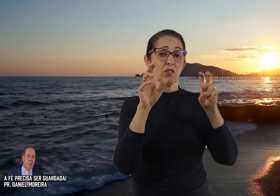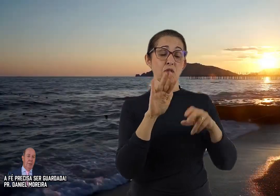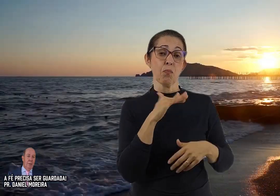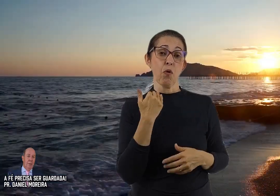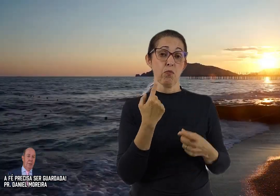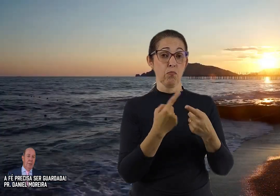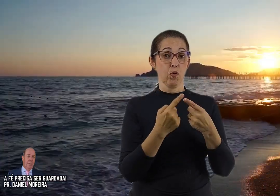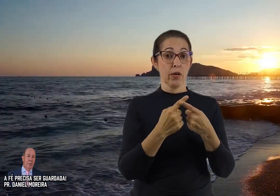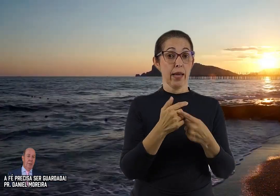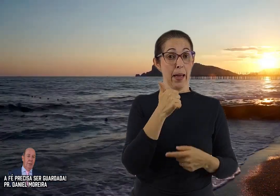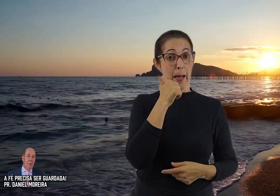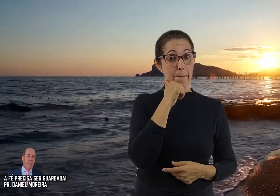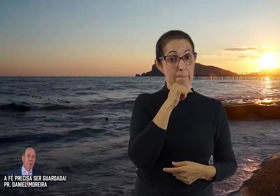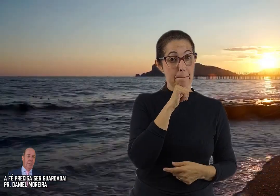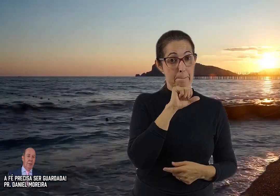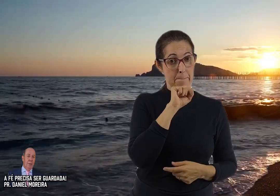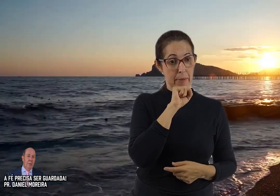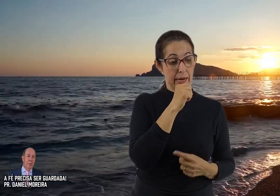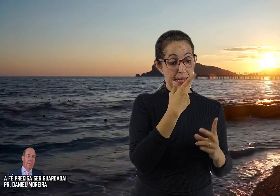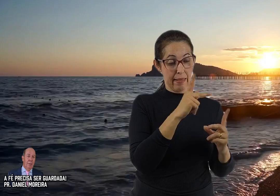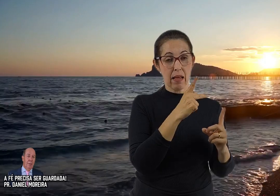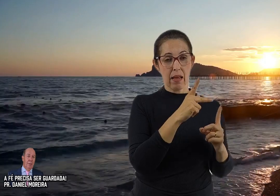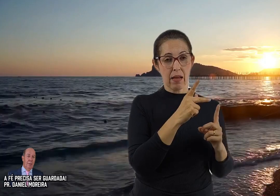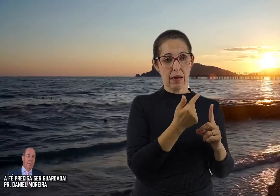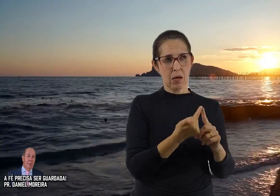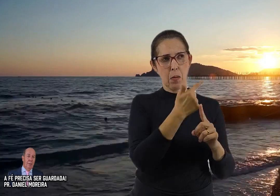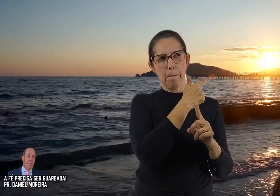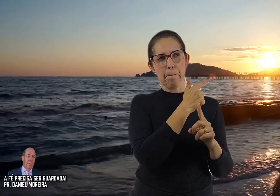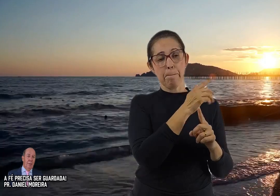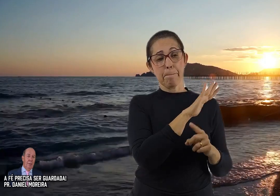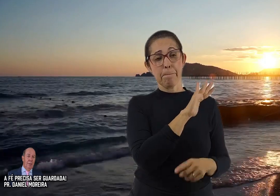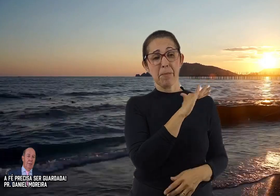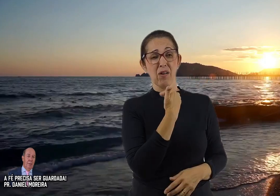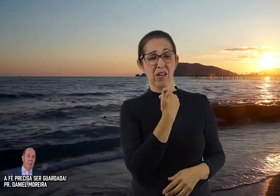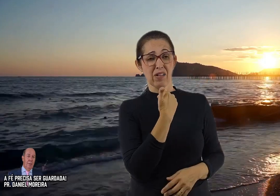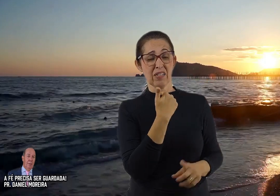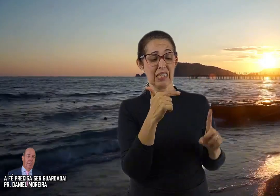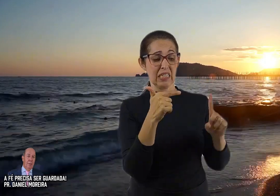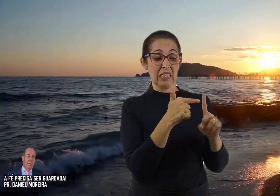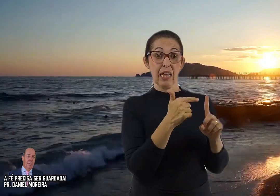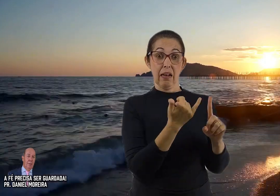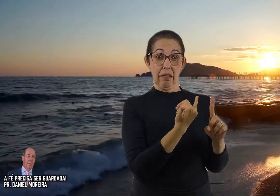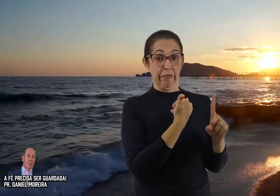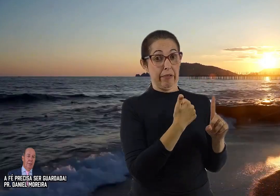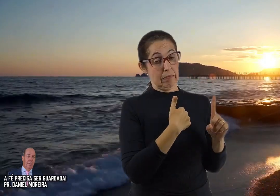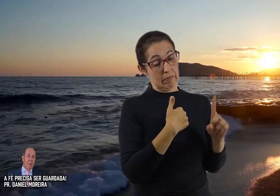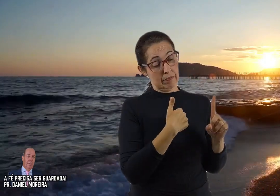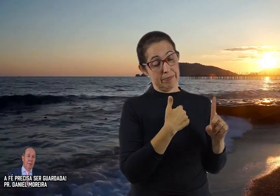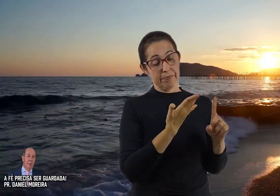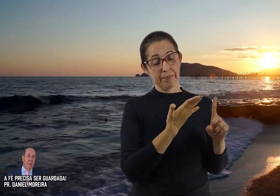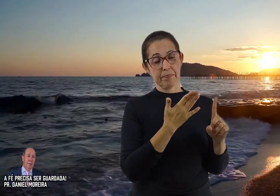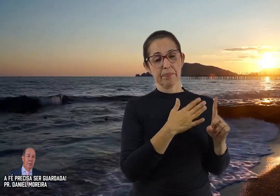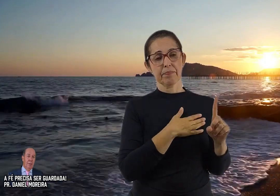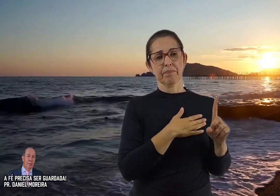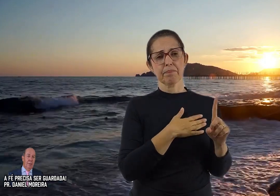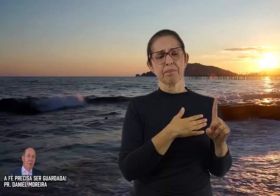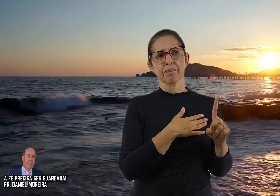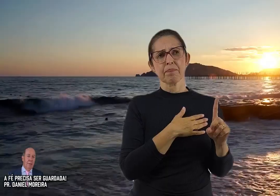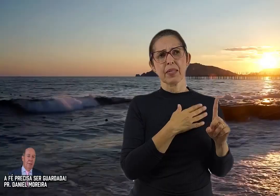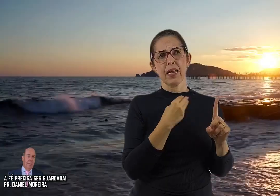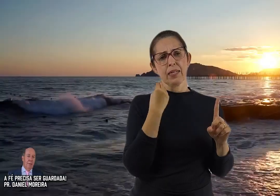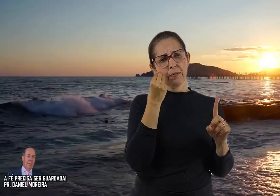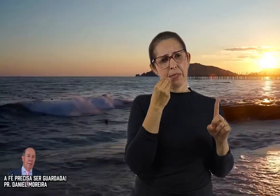perdido a mãe dele há alguns anos. Ele começou a me contar